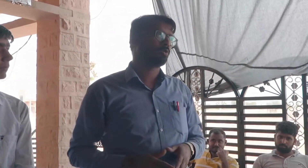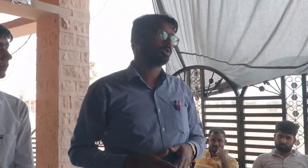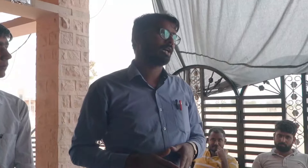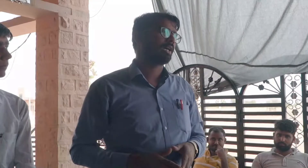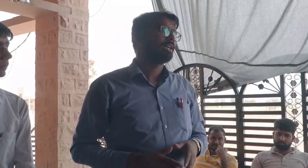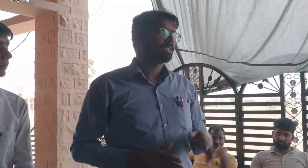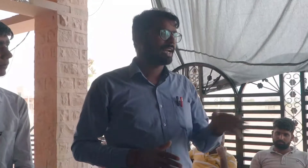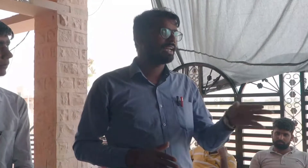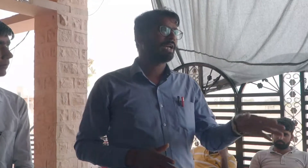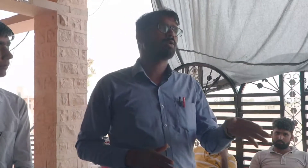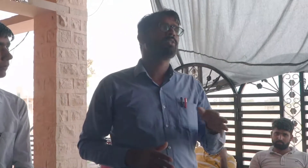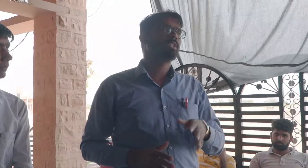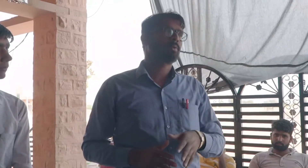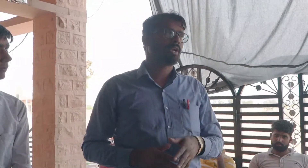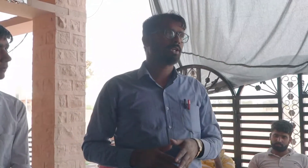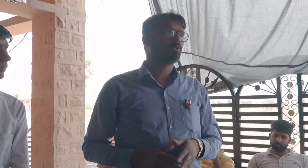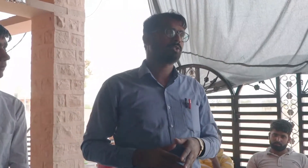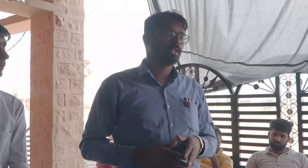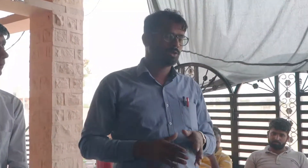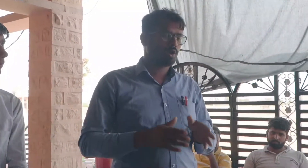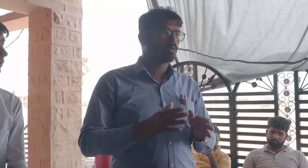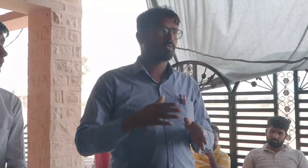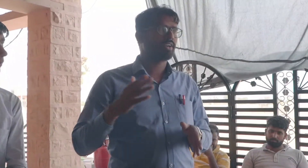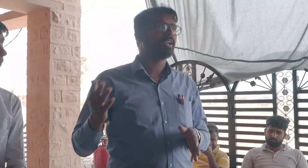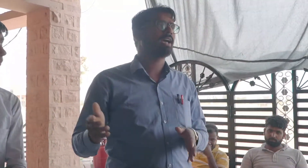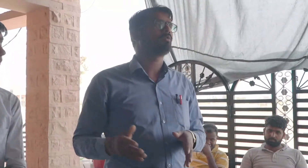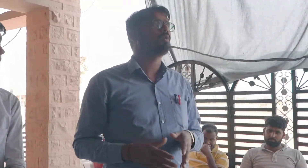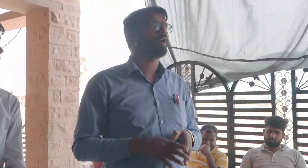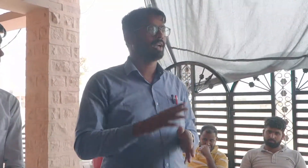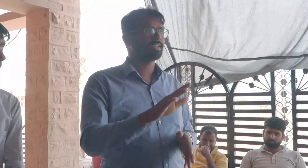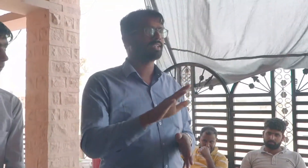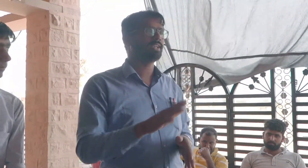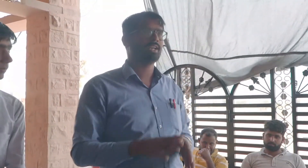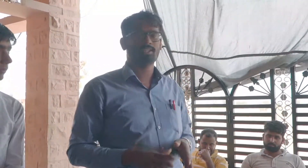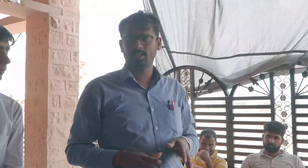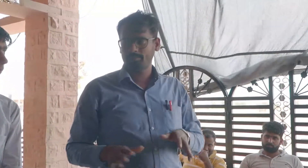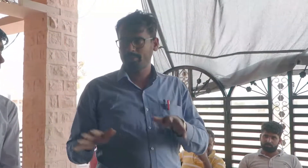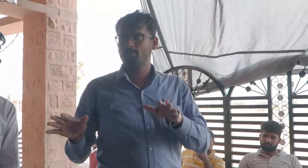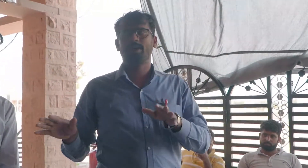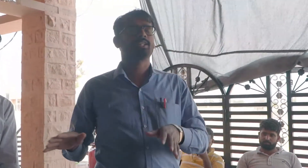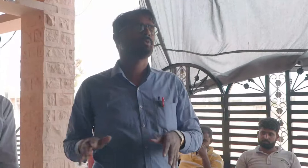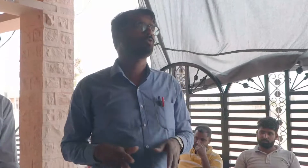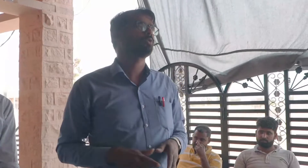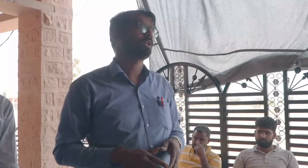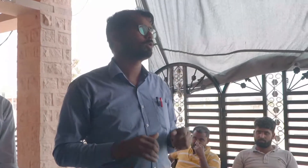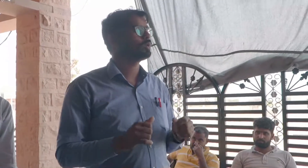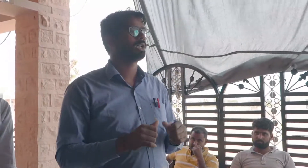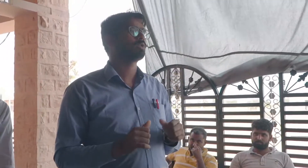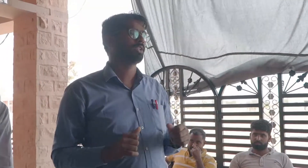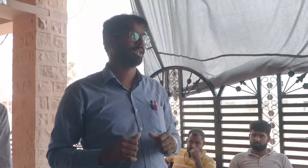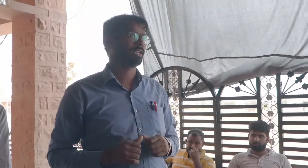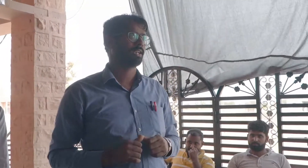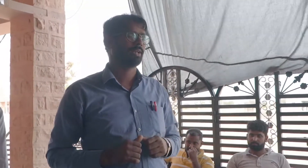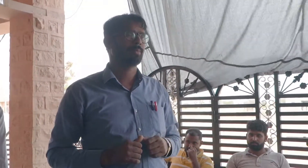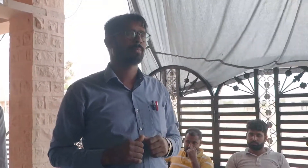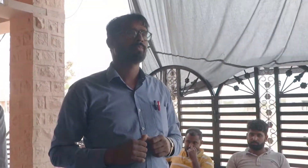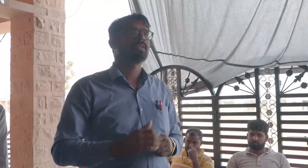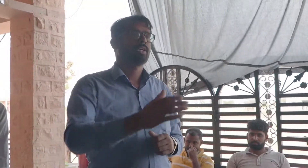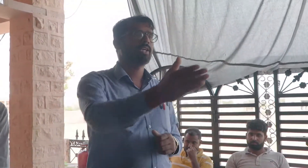होता है। साइन लैंग्वेज भी तीन प्रकार की होती है। जो आउट ऑफ इंडिया है वो वन हैंड से किया जाता है, अपने जो भारत में यूज होता है दोनों हाथों से किया जाता है। एक